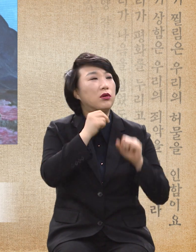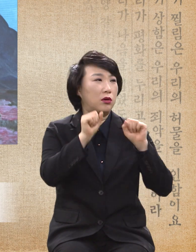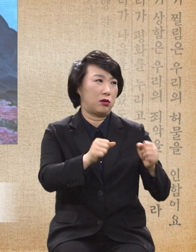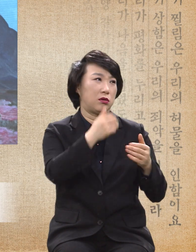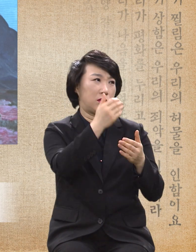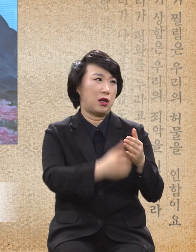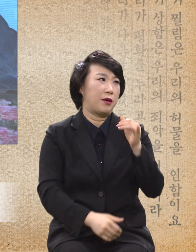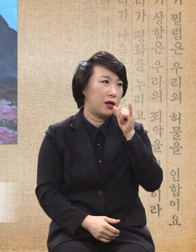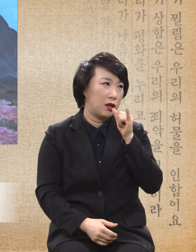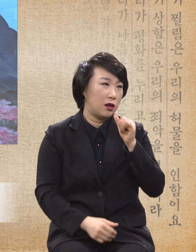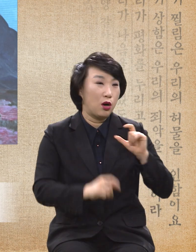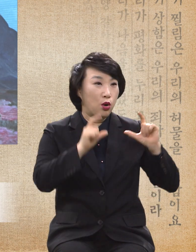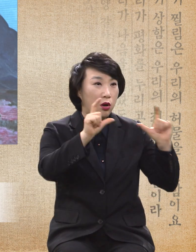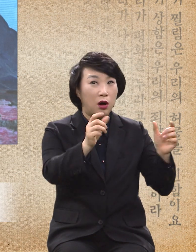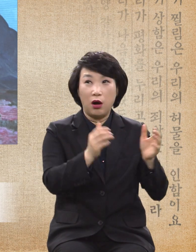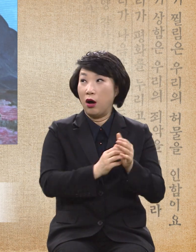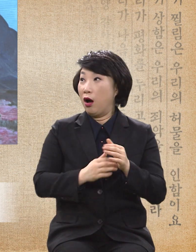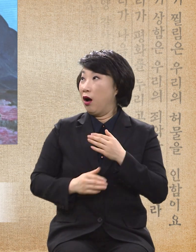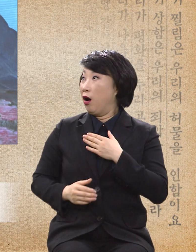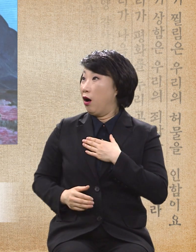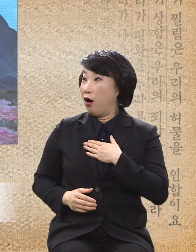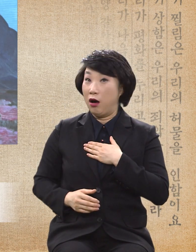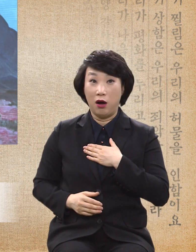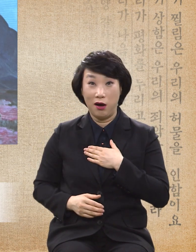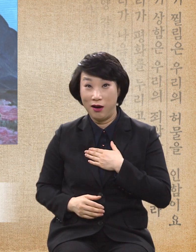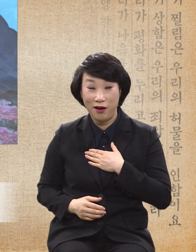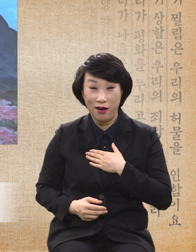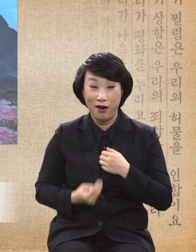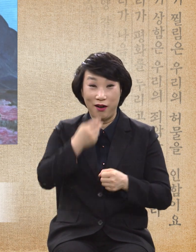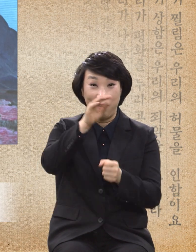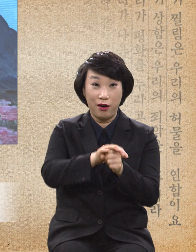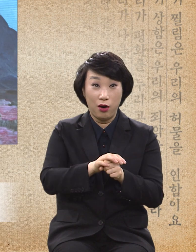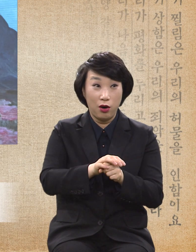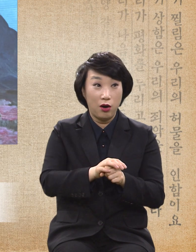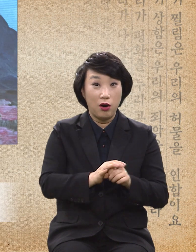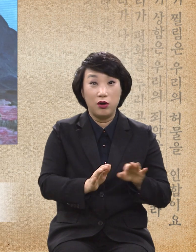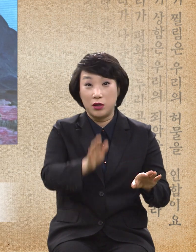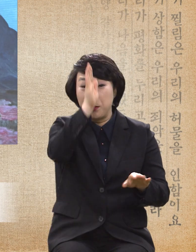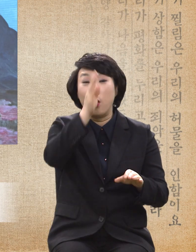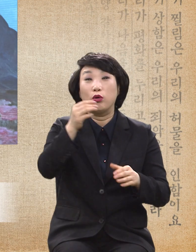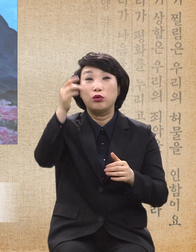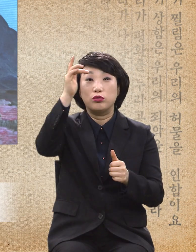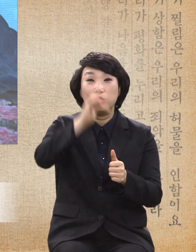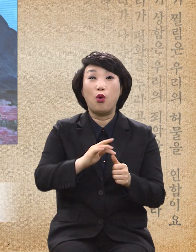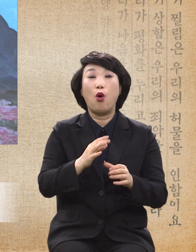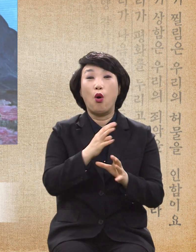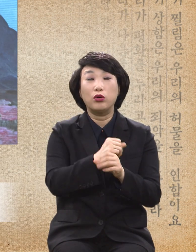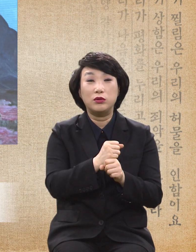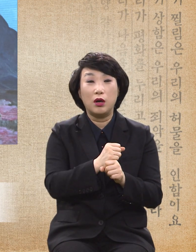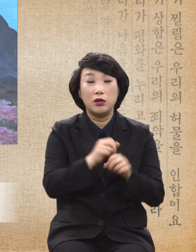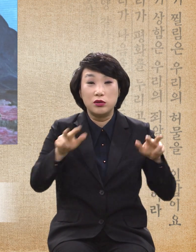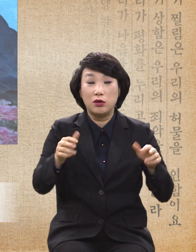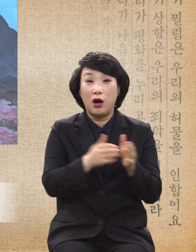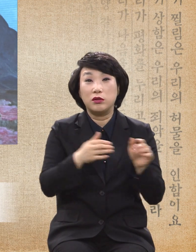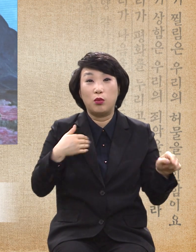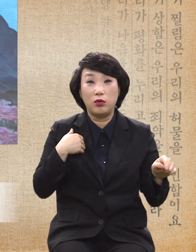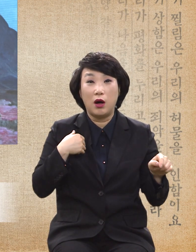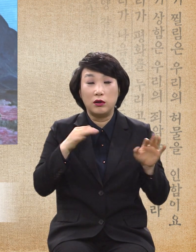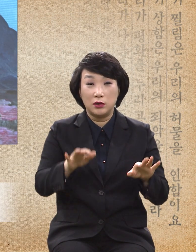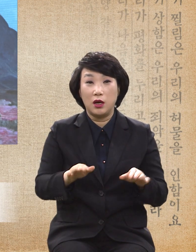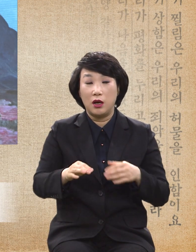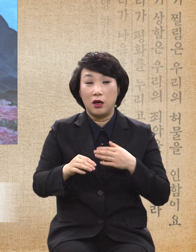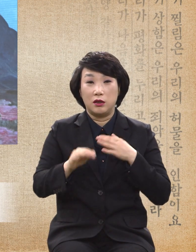넘었습니다. 아니 언제 들어왔어? 지금까지 몰랐는데. 근데 들어와서 이러면